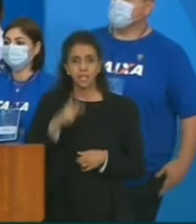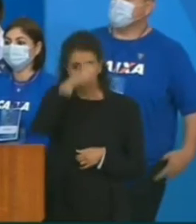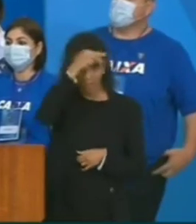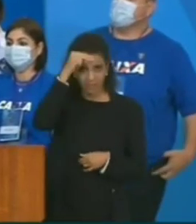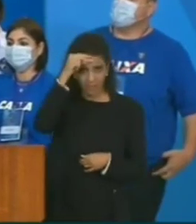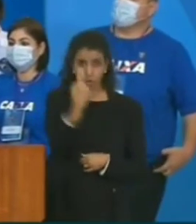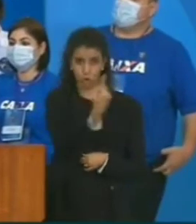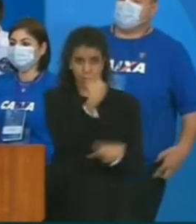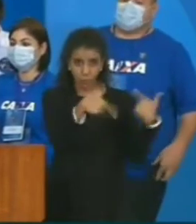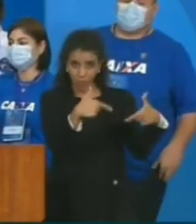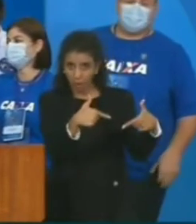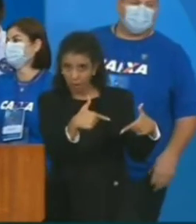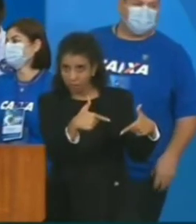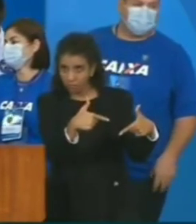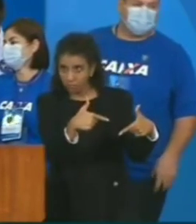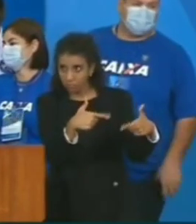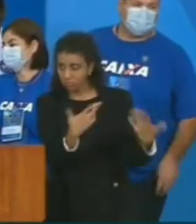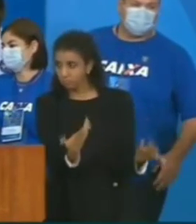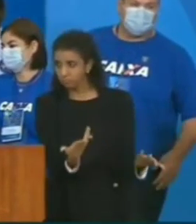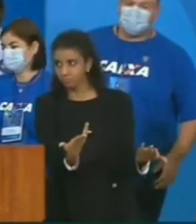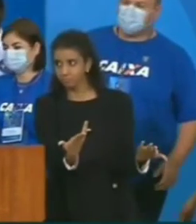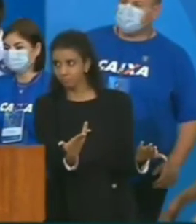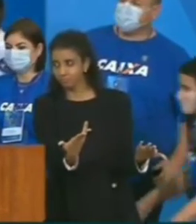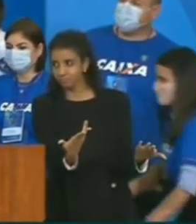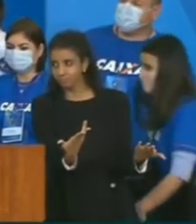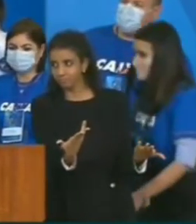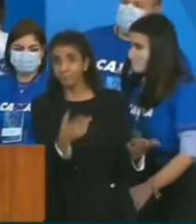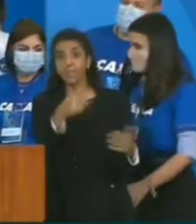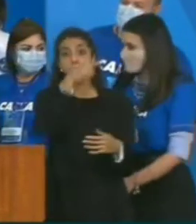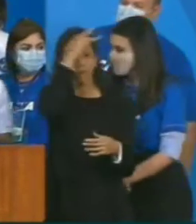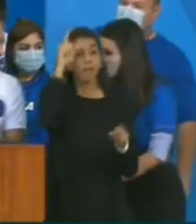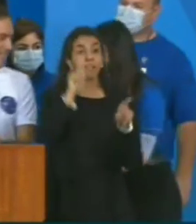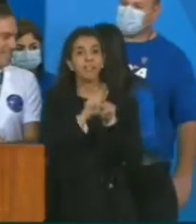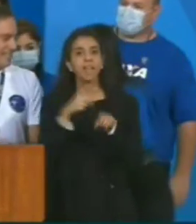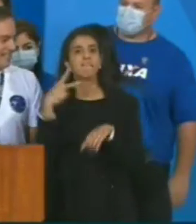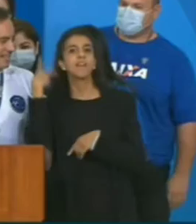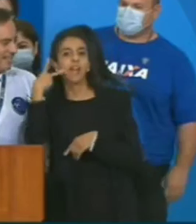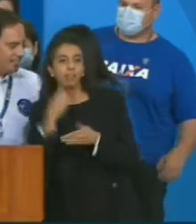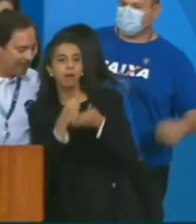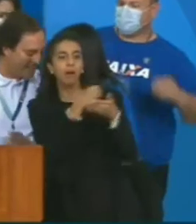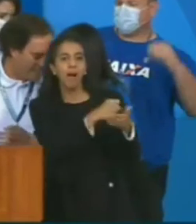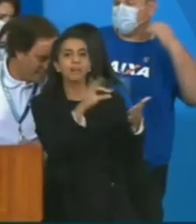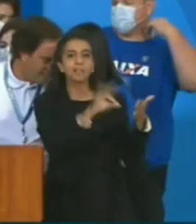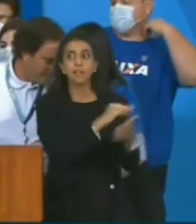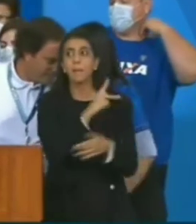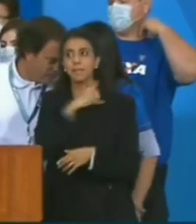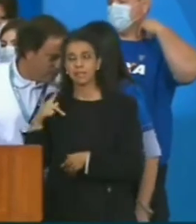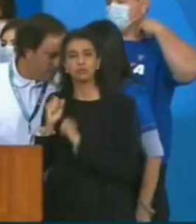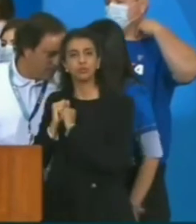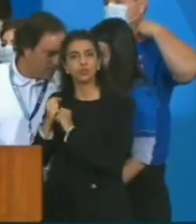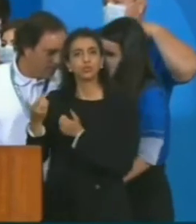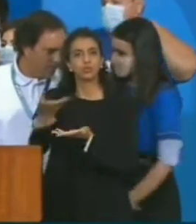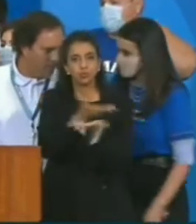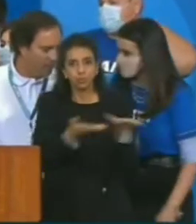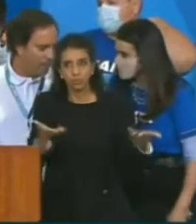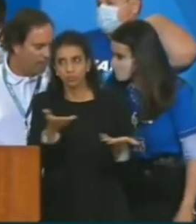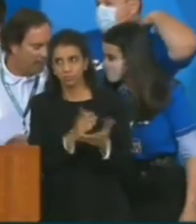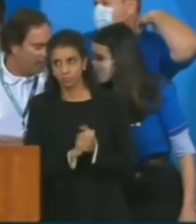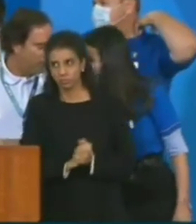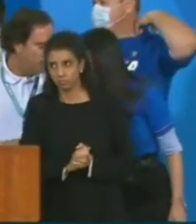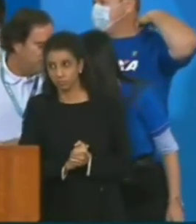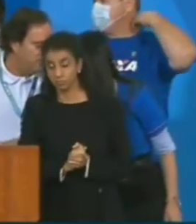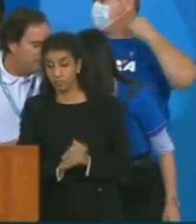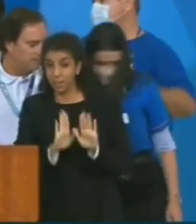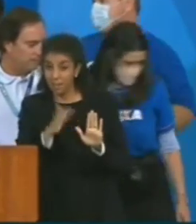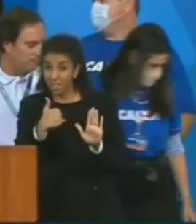sozinho. O prefeito, se ele faz algo, eu sei que o vereador tem que ir lá assinar. O presidente é a mesma coisa. Se quase, pelo